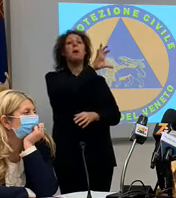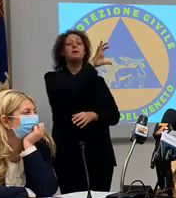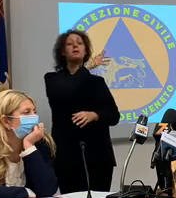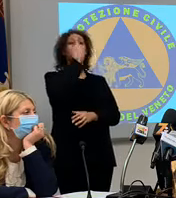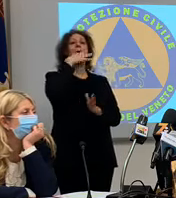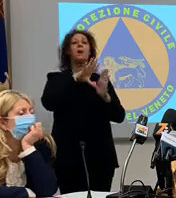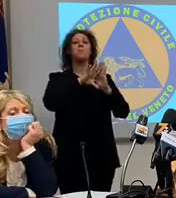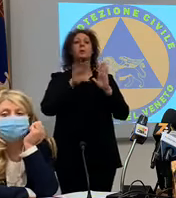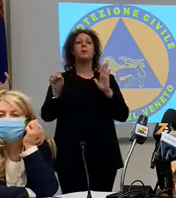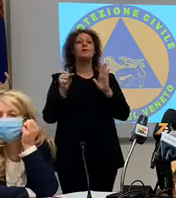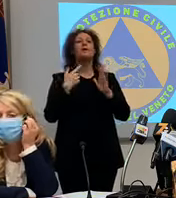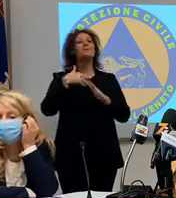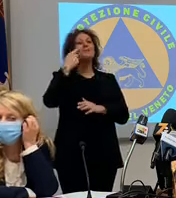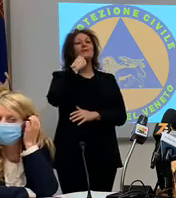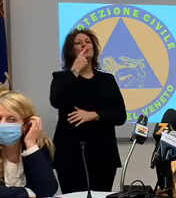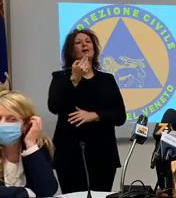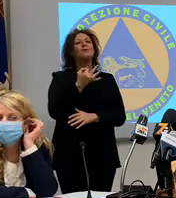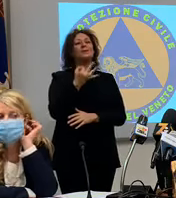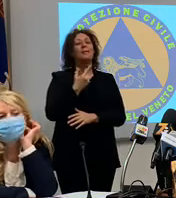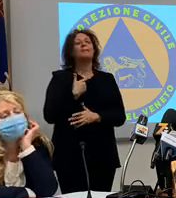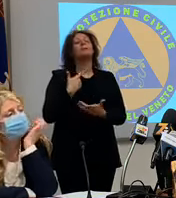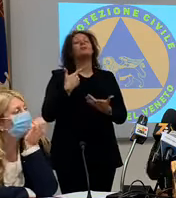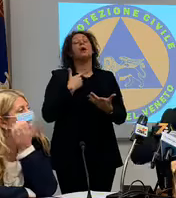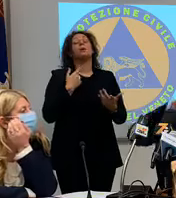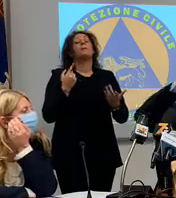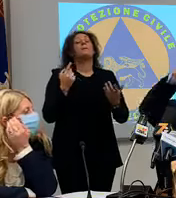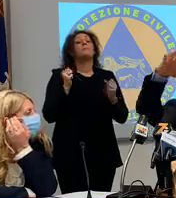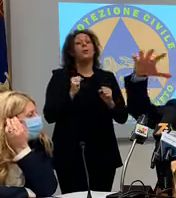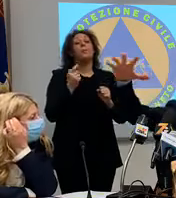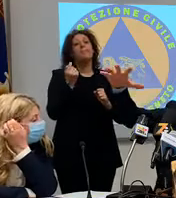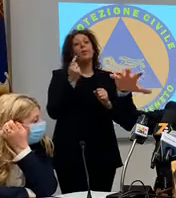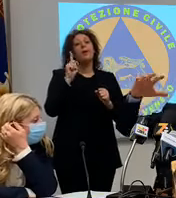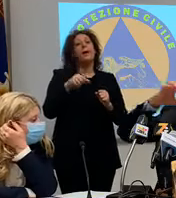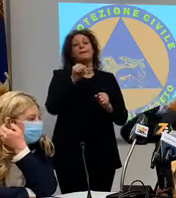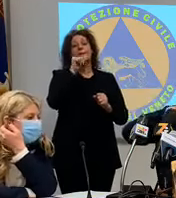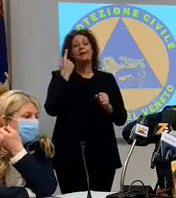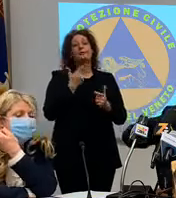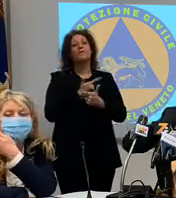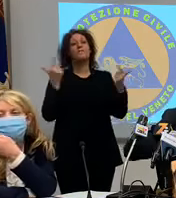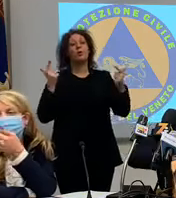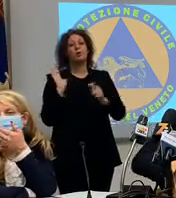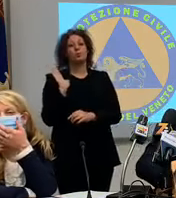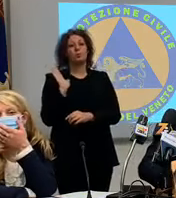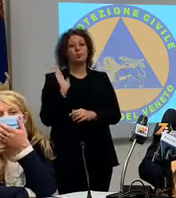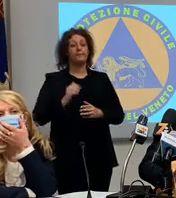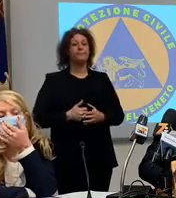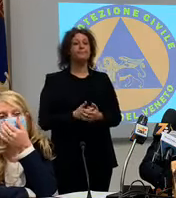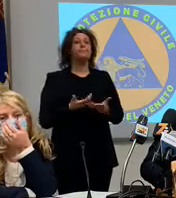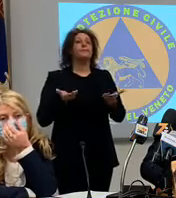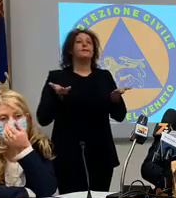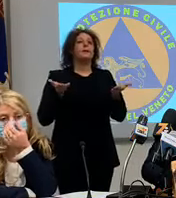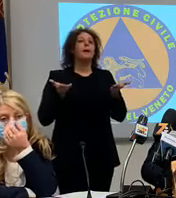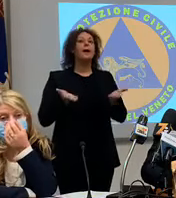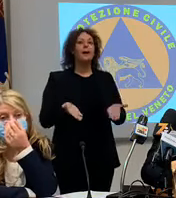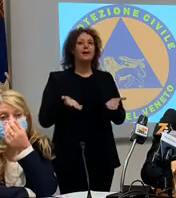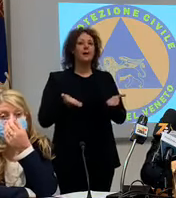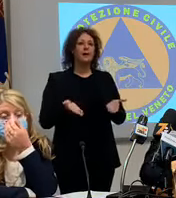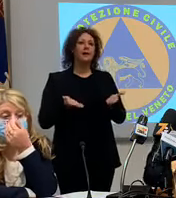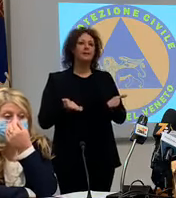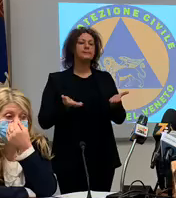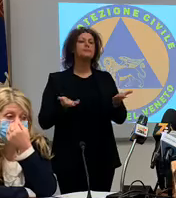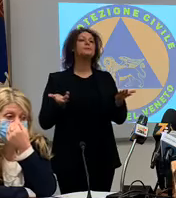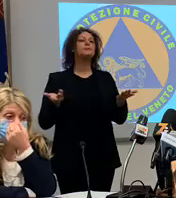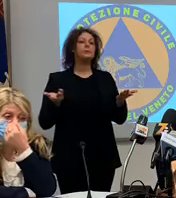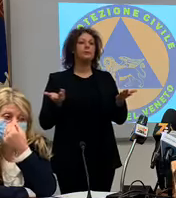guardate che è anche una questione di fortuna con questo virus Adesso ho preso sto bacino e finché non riusciamo a metterlo in